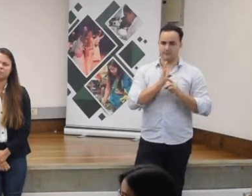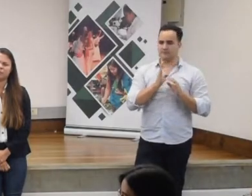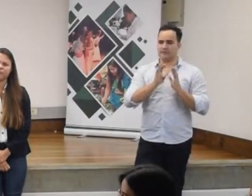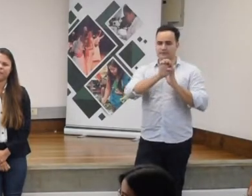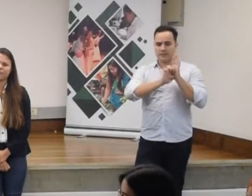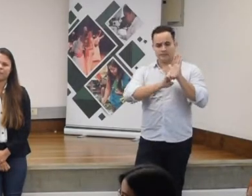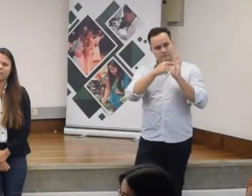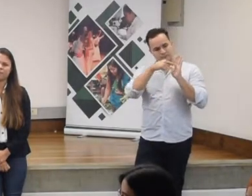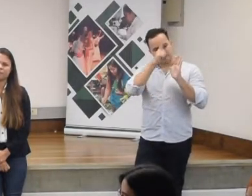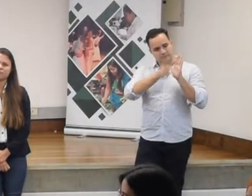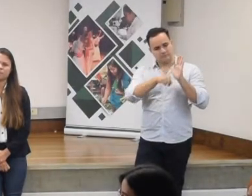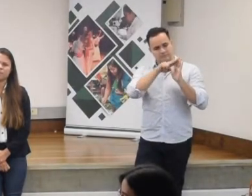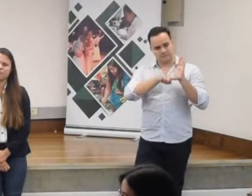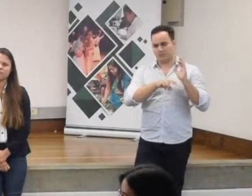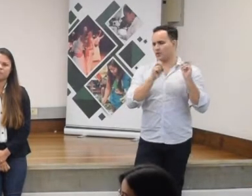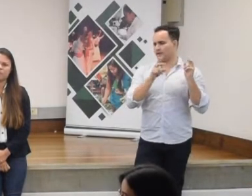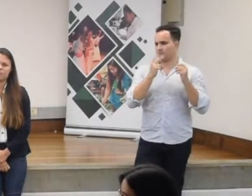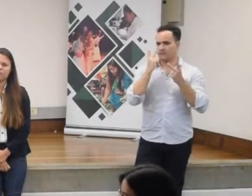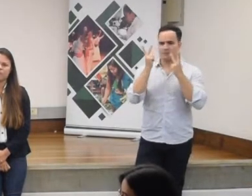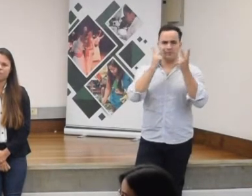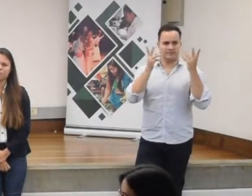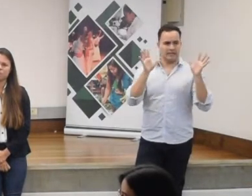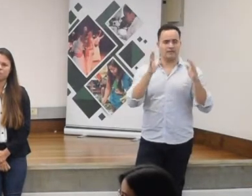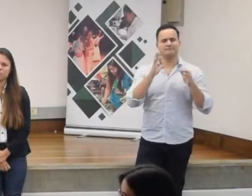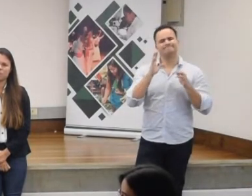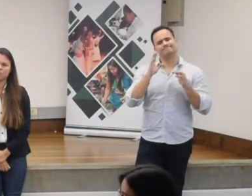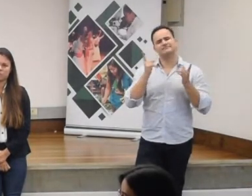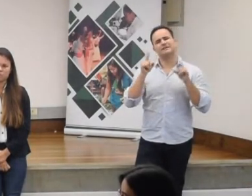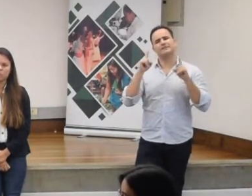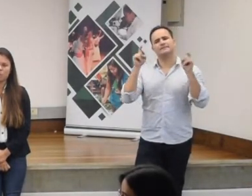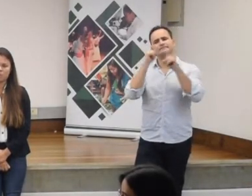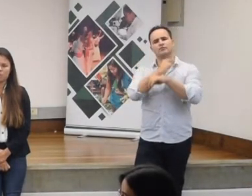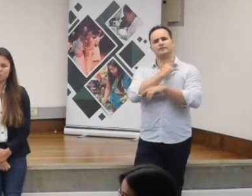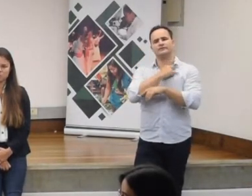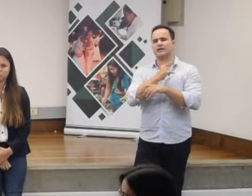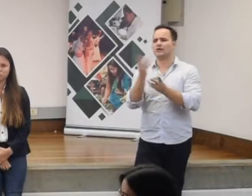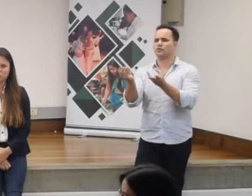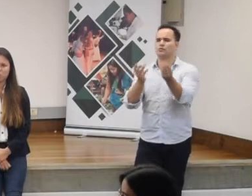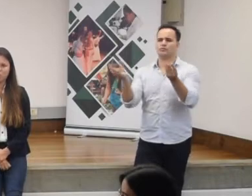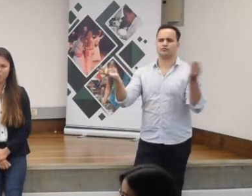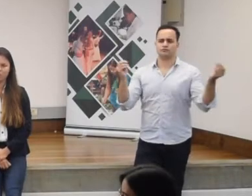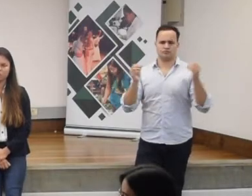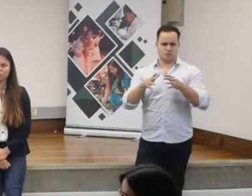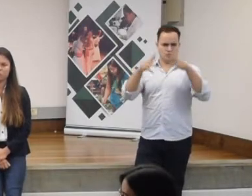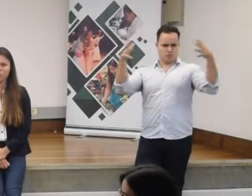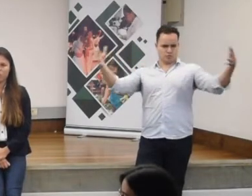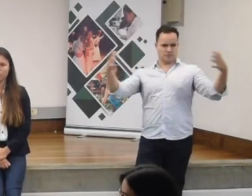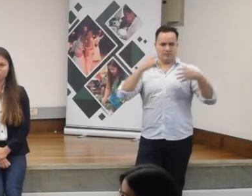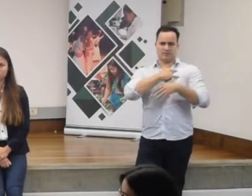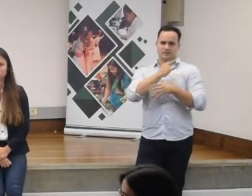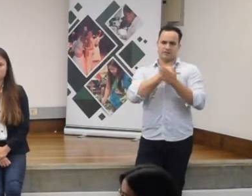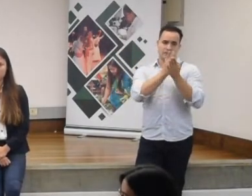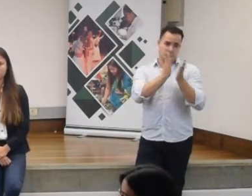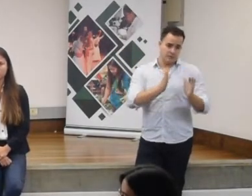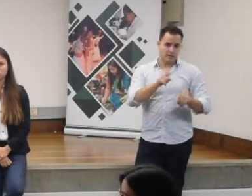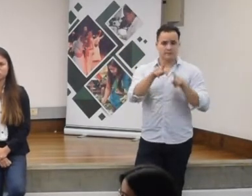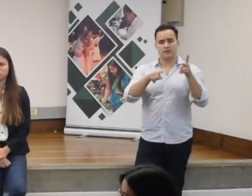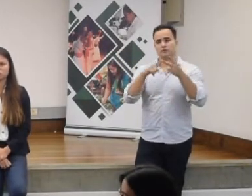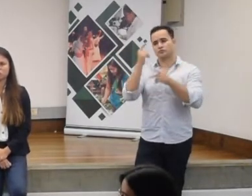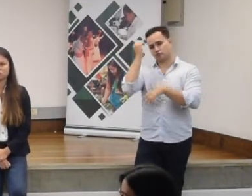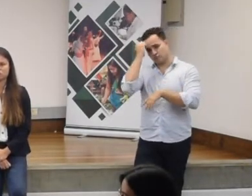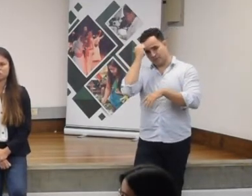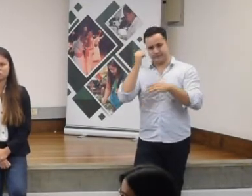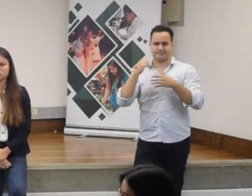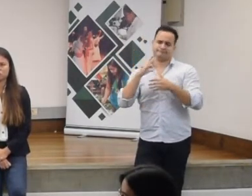que usualmente hemos visto, sino que también en la universidad hay una serie de colectivos gigantes, tanto estudiantes como docentes, y afortunadamente los